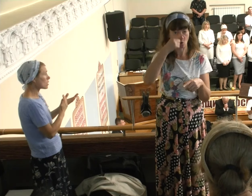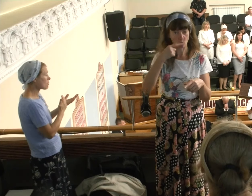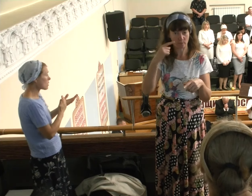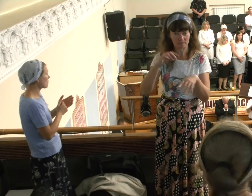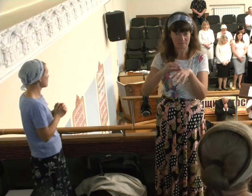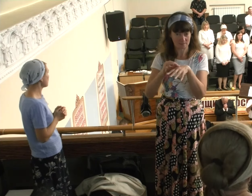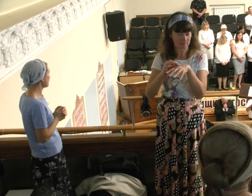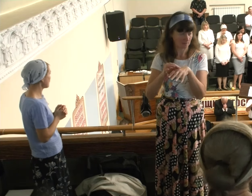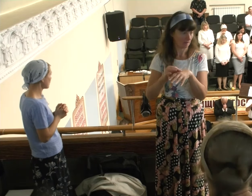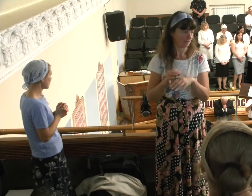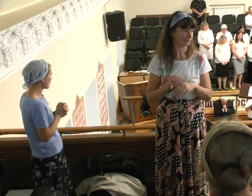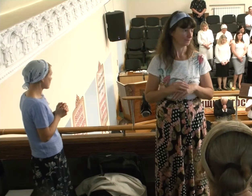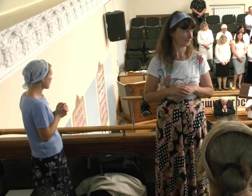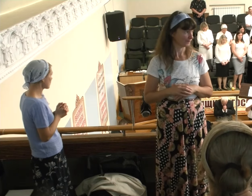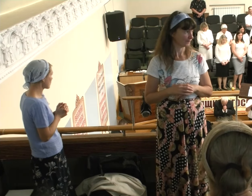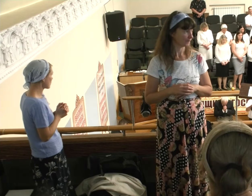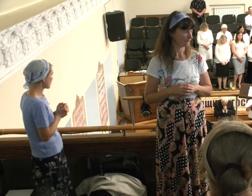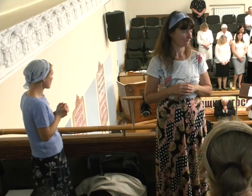тела.